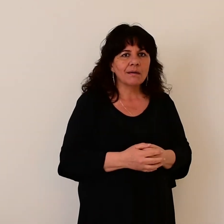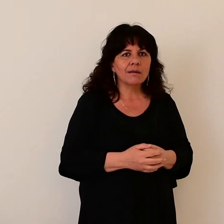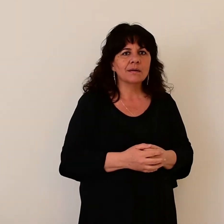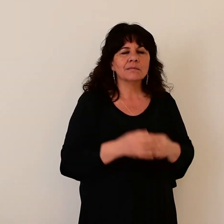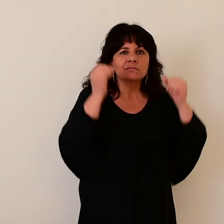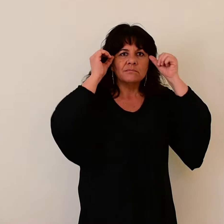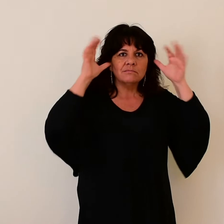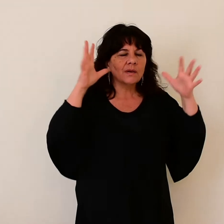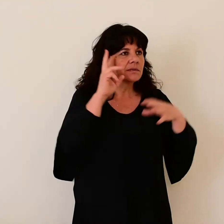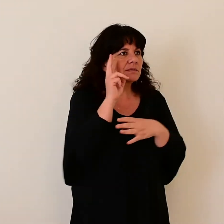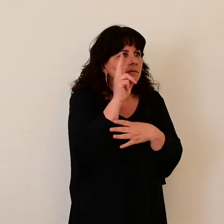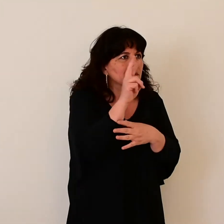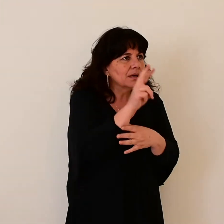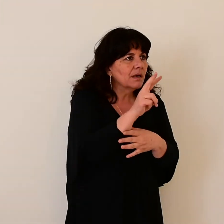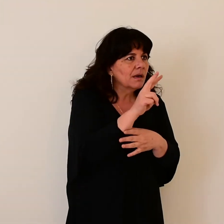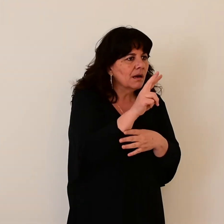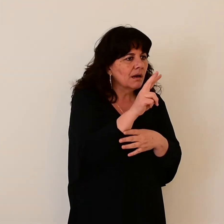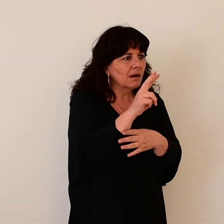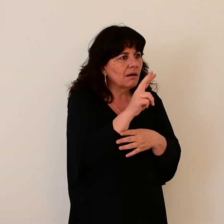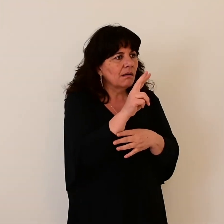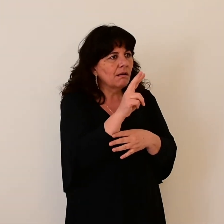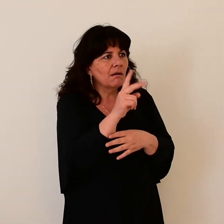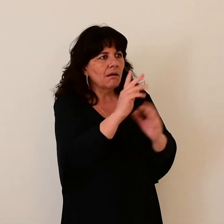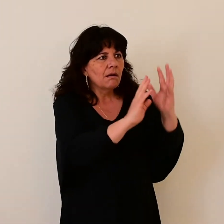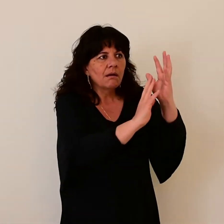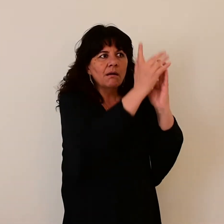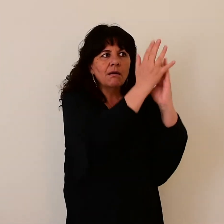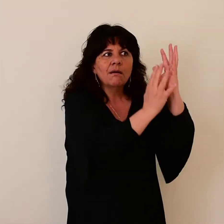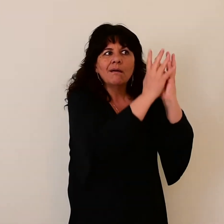Moïse regarda. Le buisson brûlait sans se consumer.